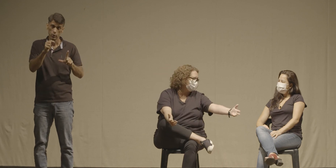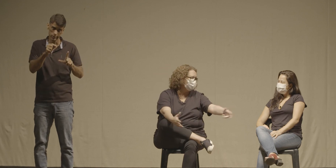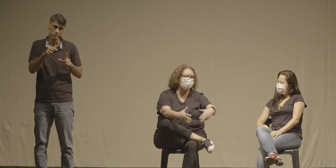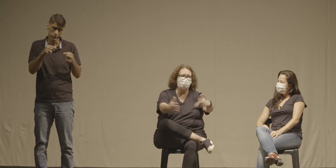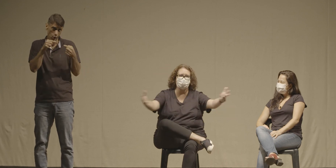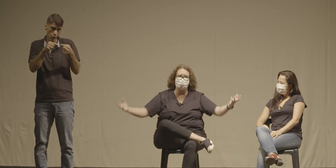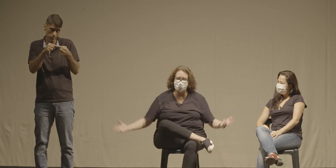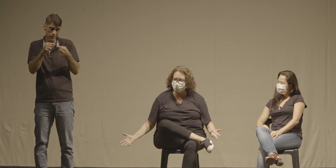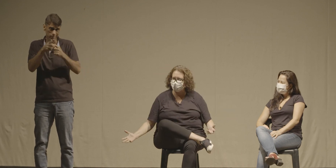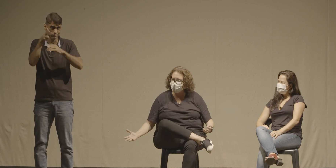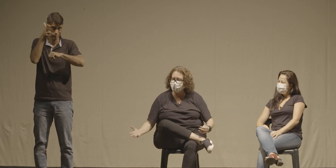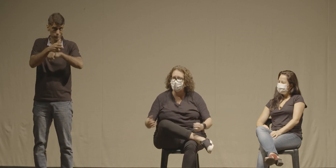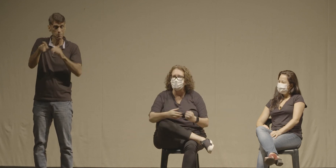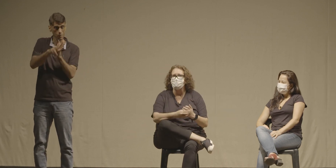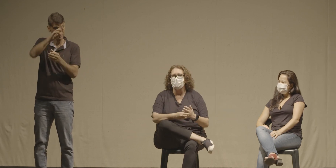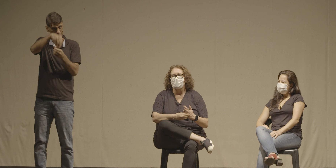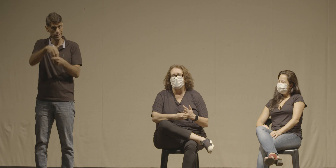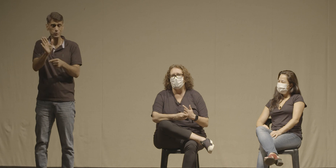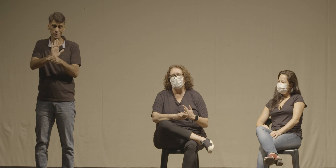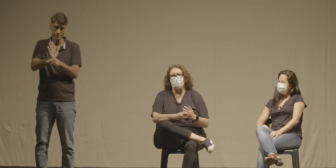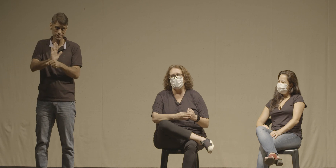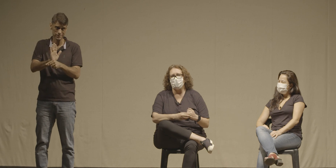para o set de cinema.